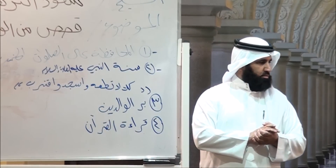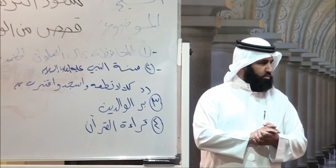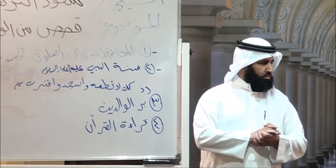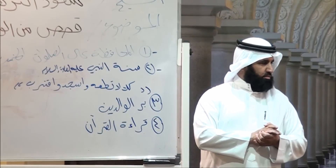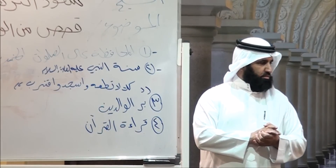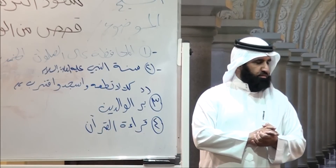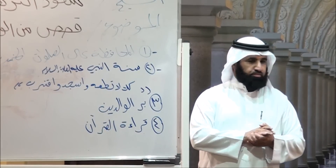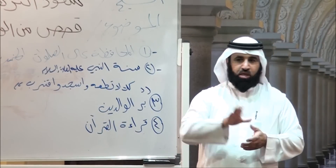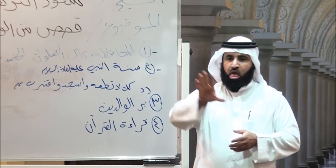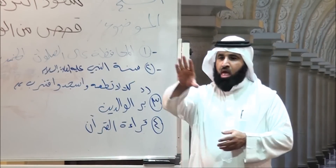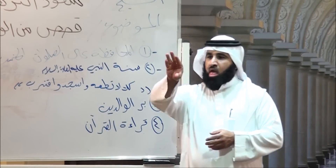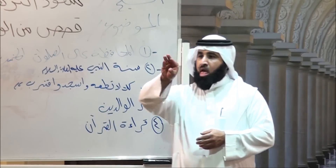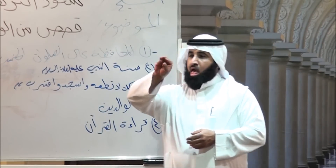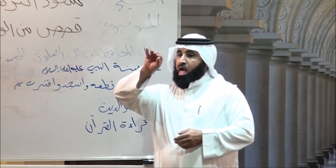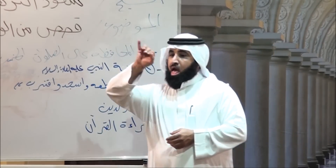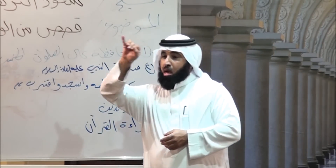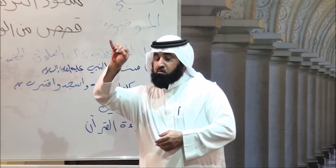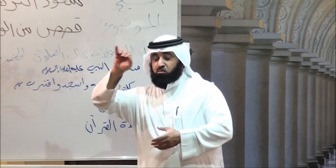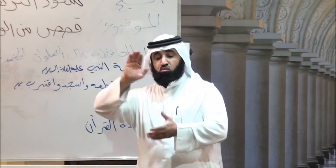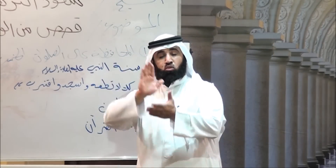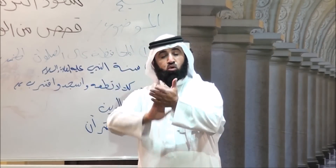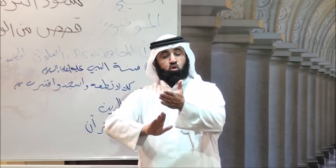فالهم خطير جدا على الإنسان.